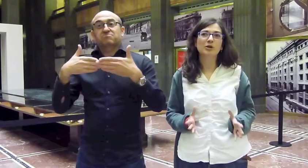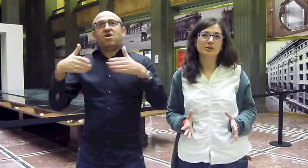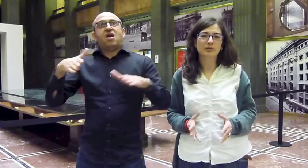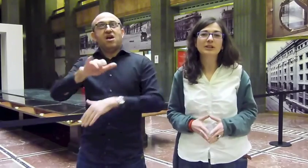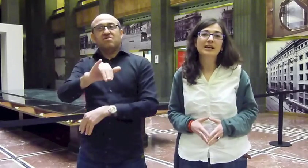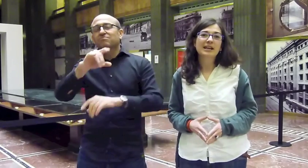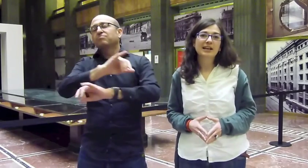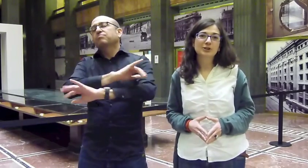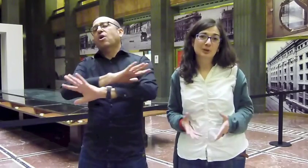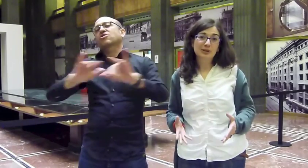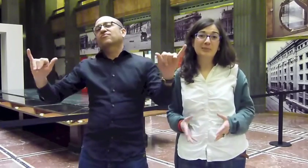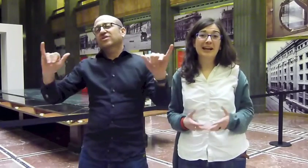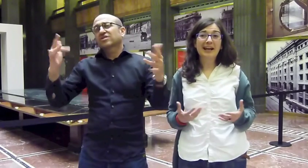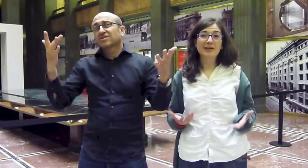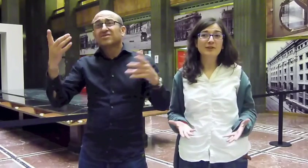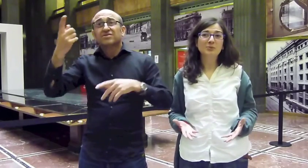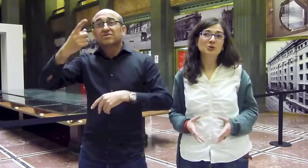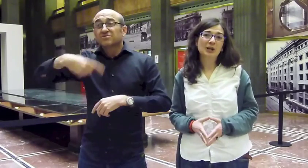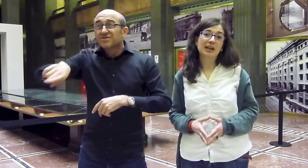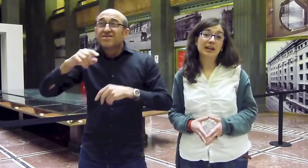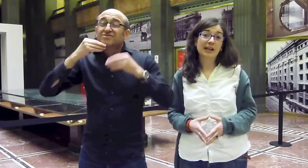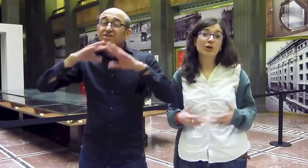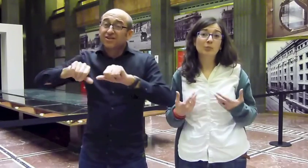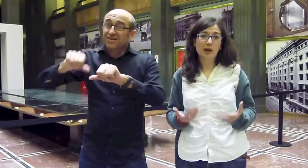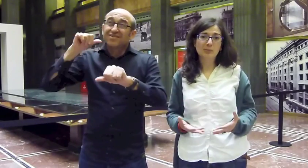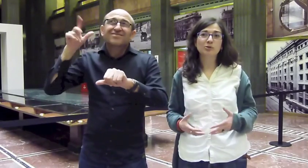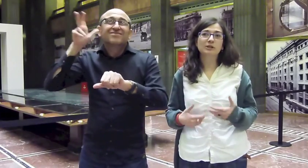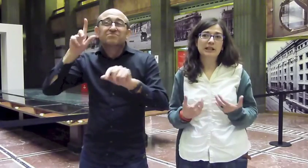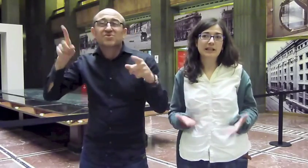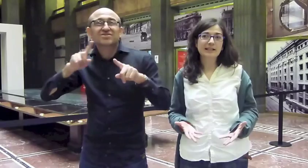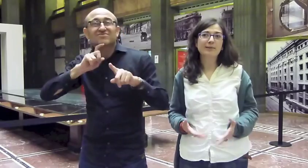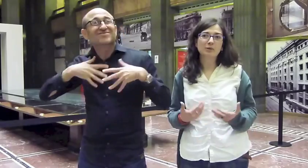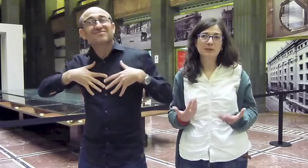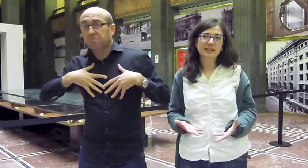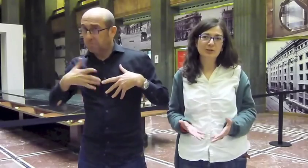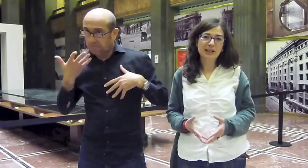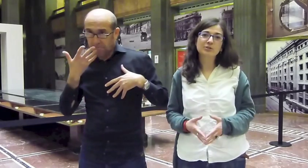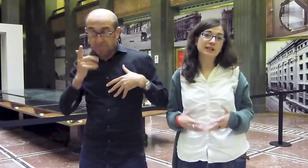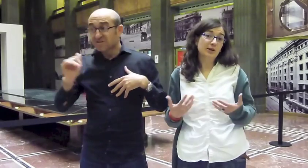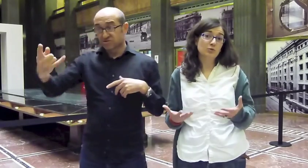sencillamente al oído, ¿no? Entonces, bueno, también han agradecido mucho que compongamos y escribamos